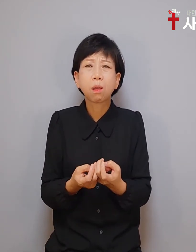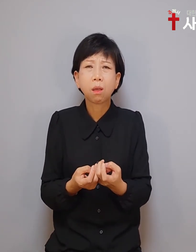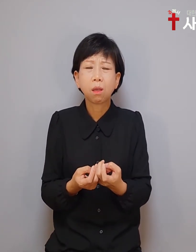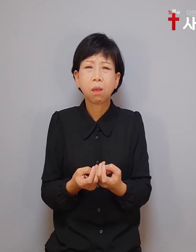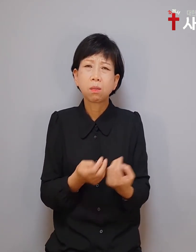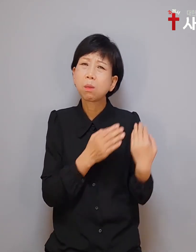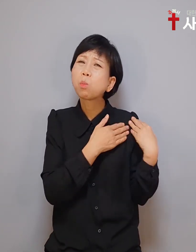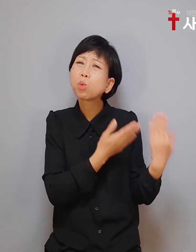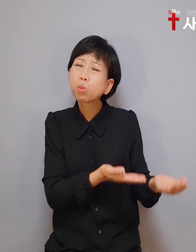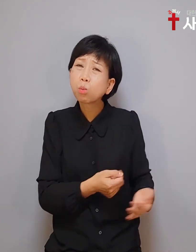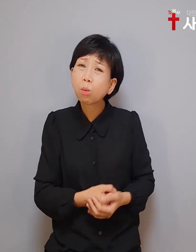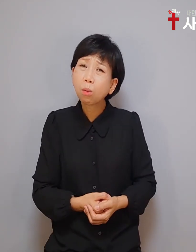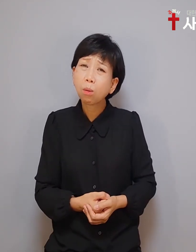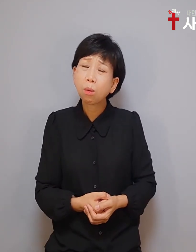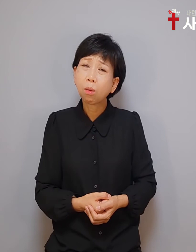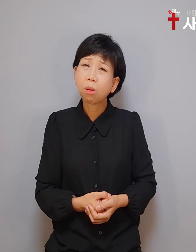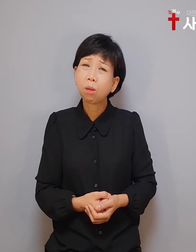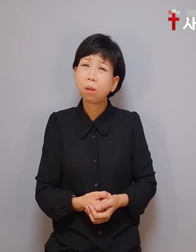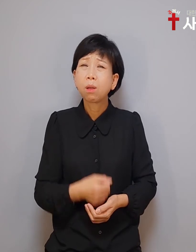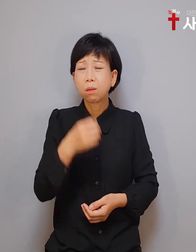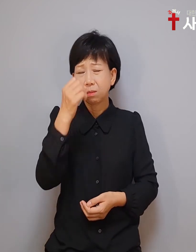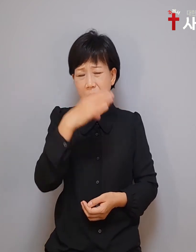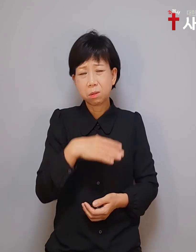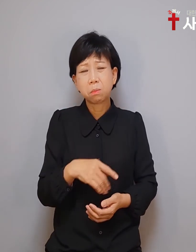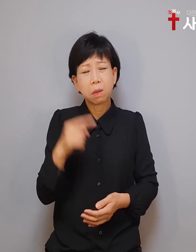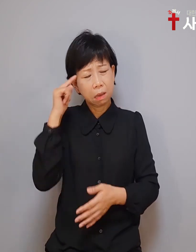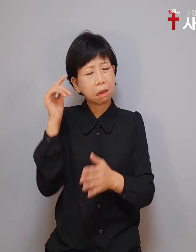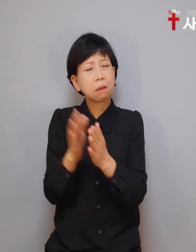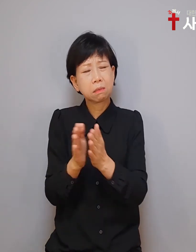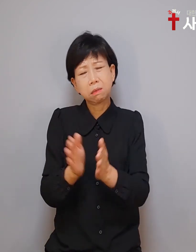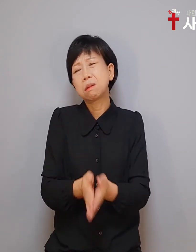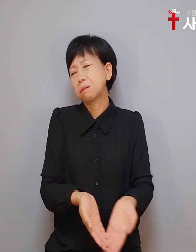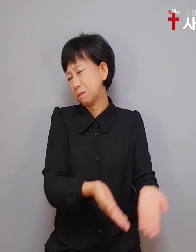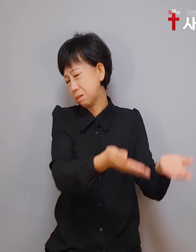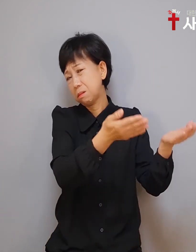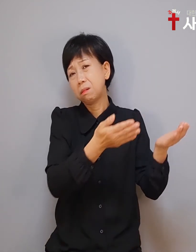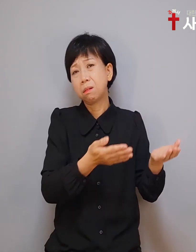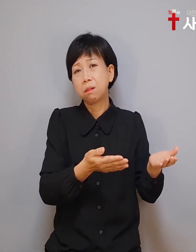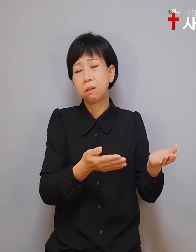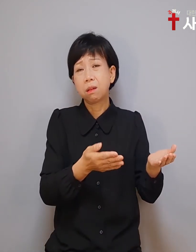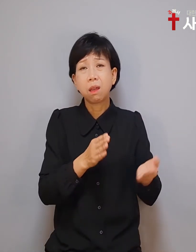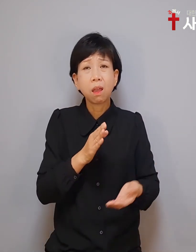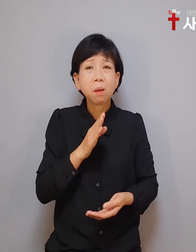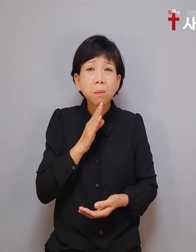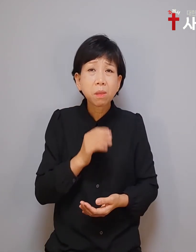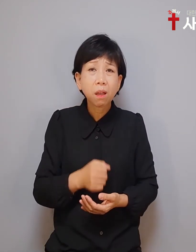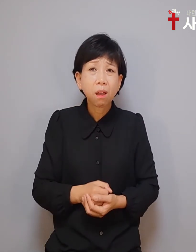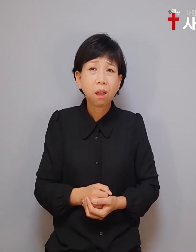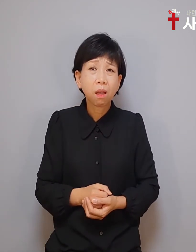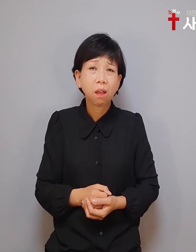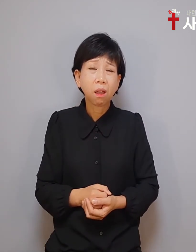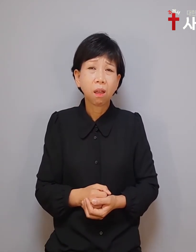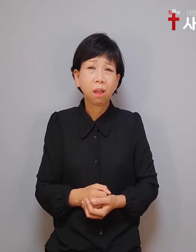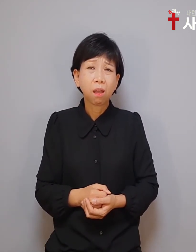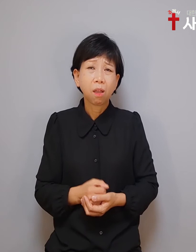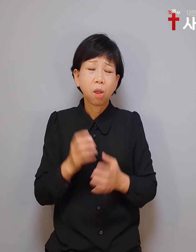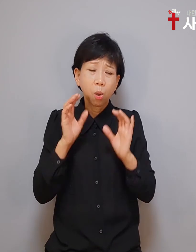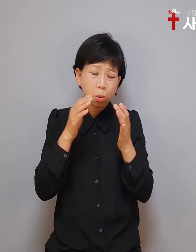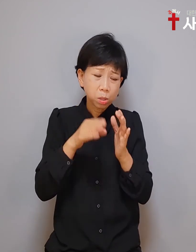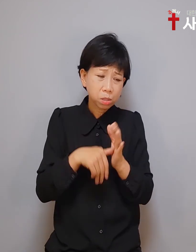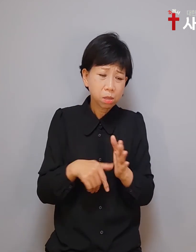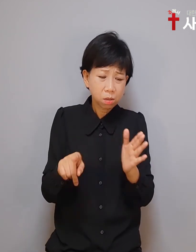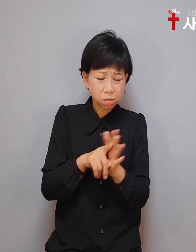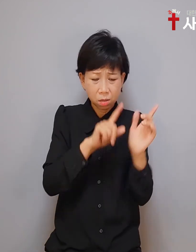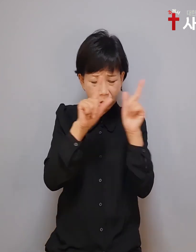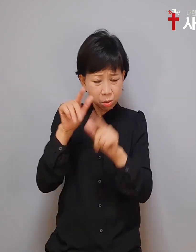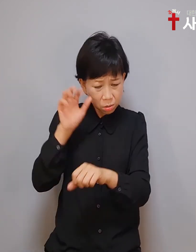믿겠지. 지가 알아서 살다가 예수 믿겠지. 어릴 때 중학교, 고등학교까지 신앙생활 잘했는데 30이 넘고 40이 넘어서 교회를